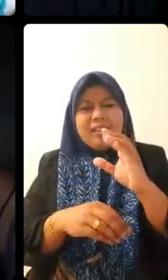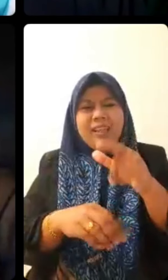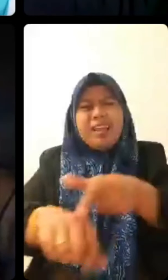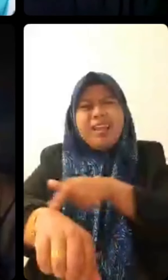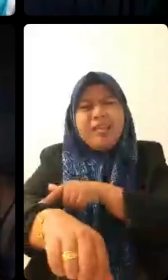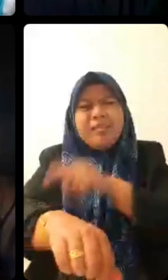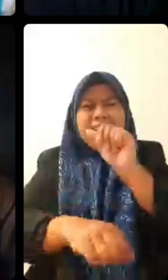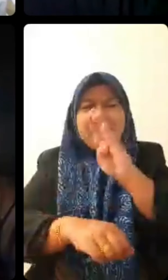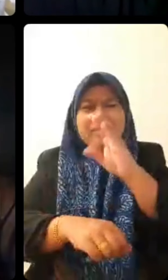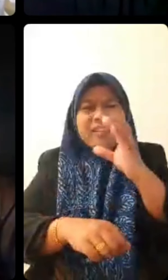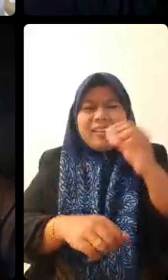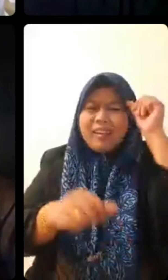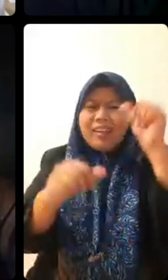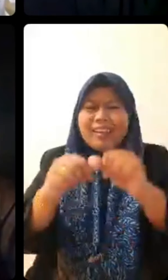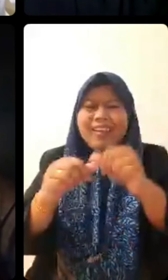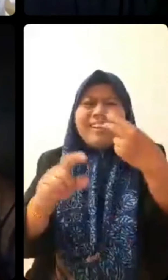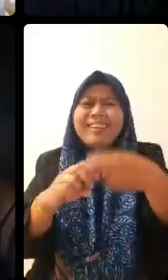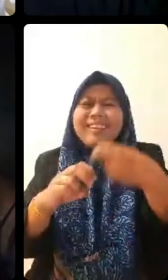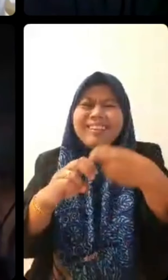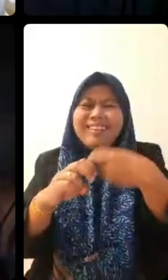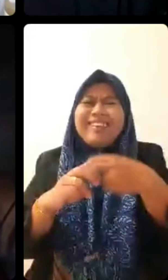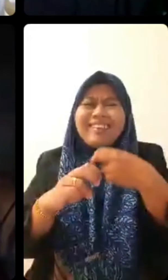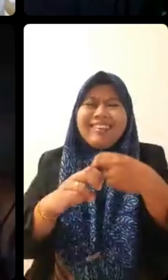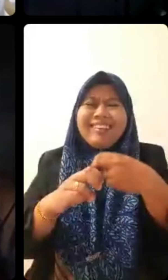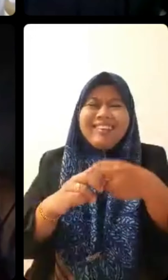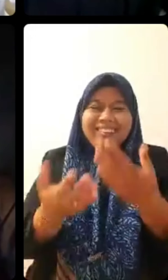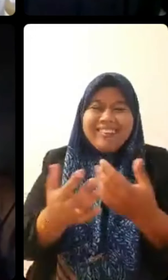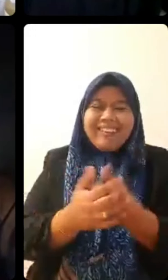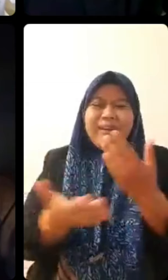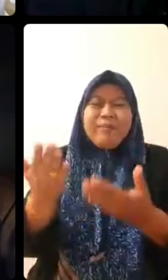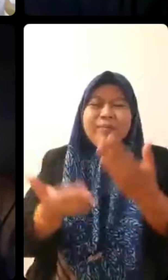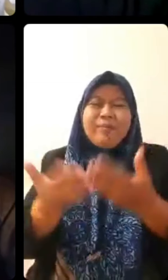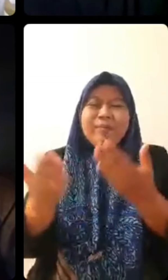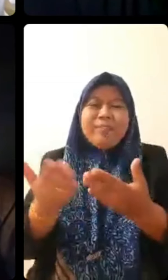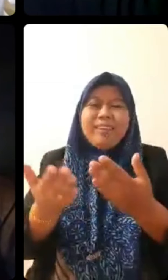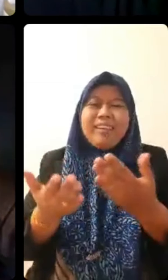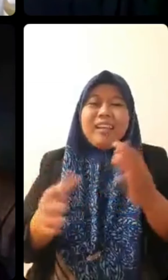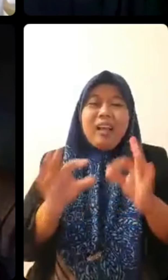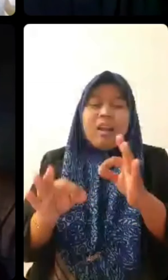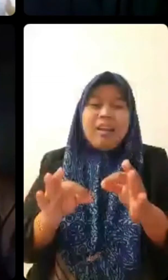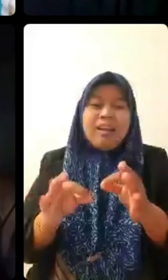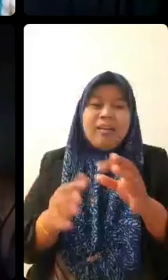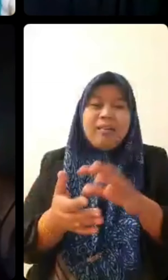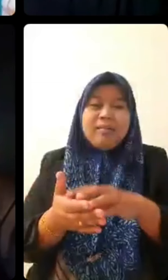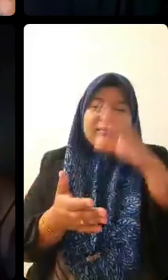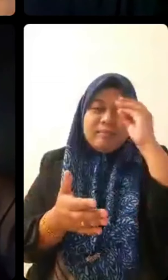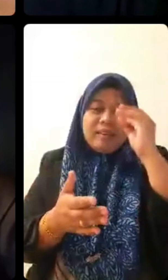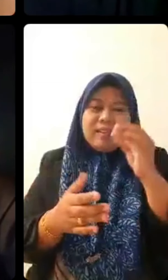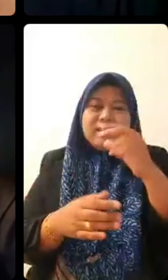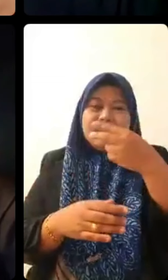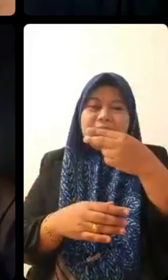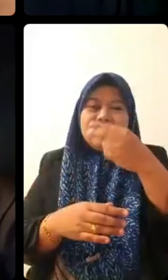Tapi ya, mungkin ini kuasa Allah. Inilah ayat-ayat Al-Quran kan. So jadinya mungkin Allah pemudahkan